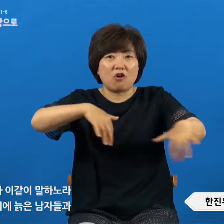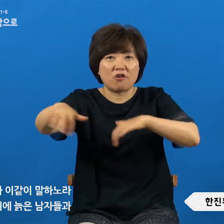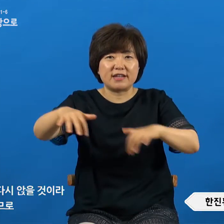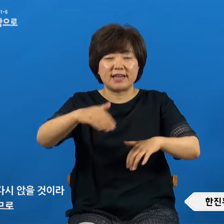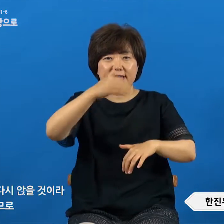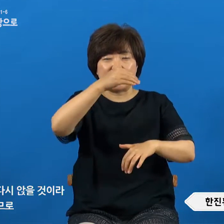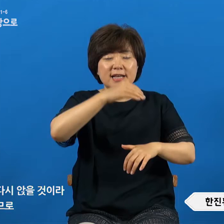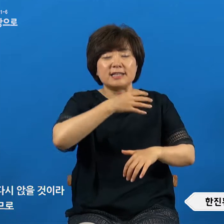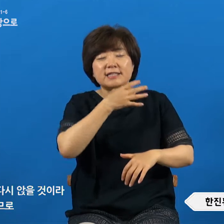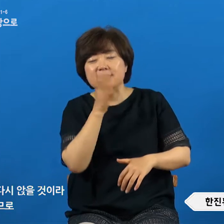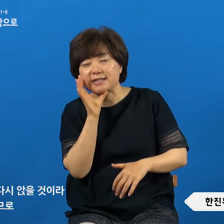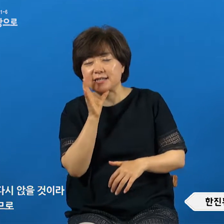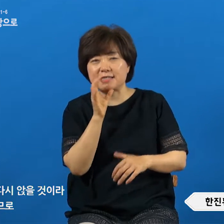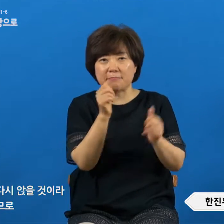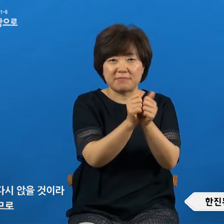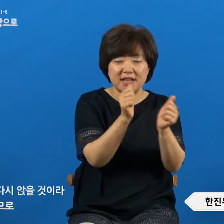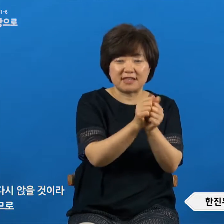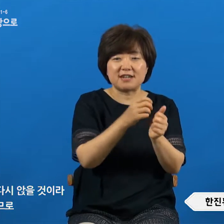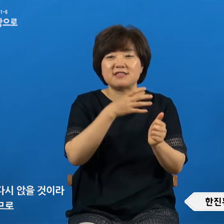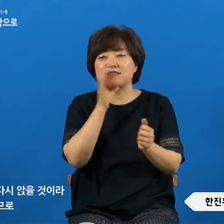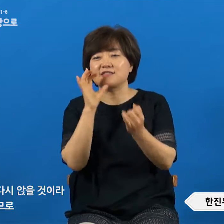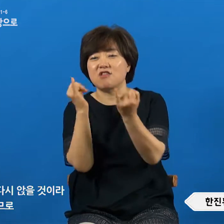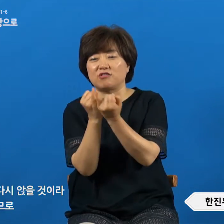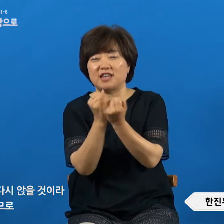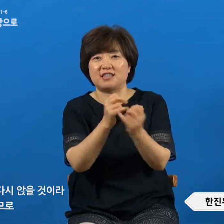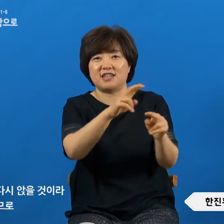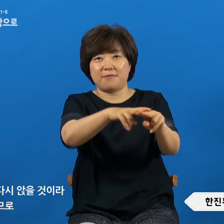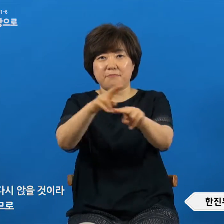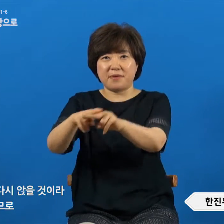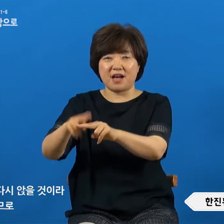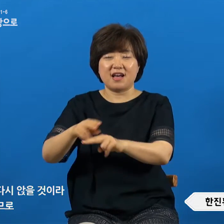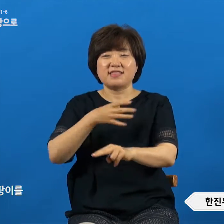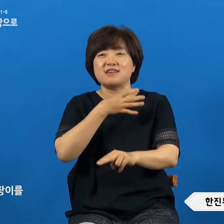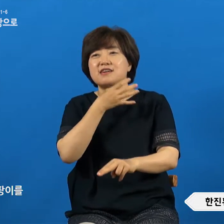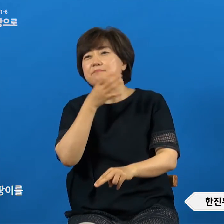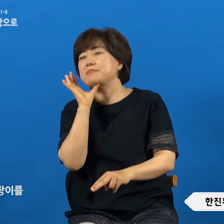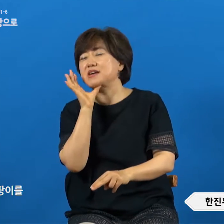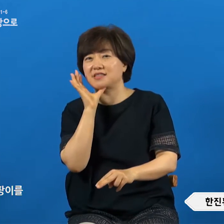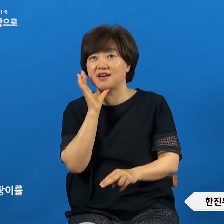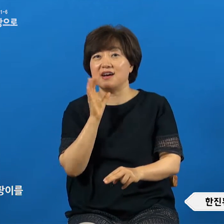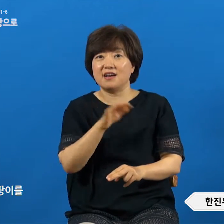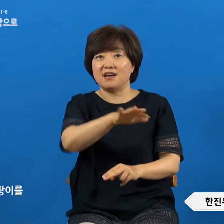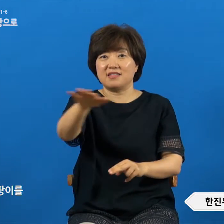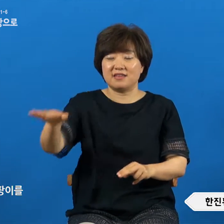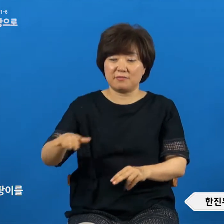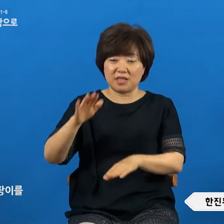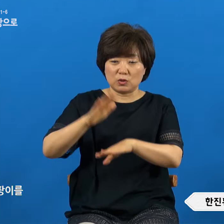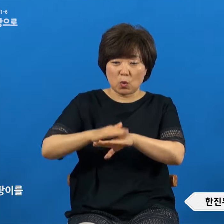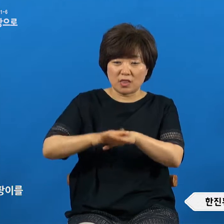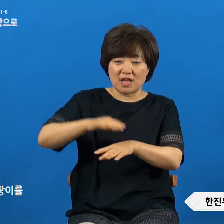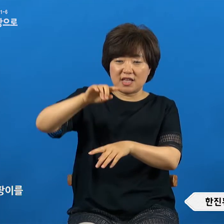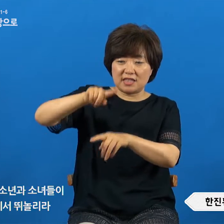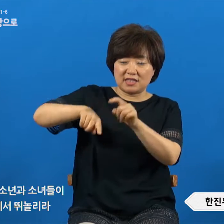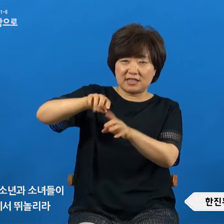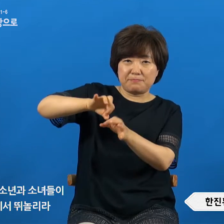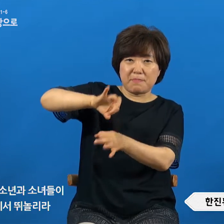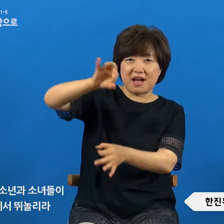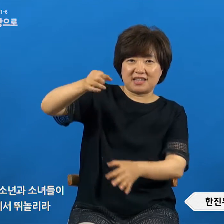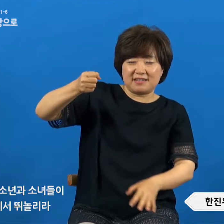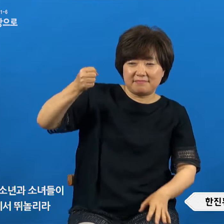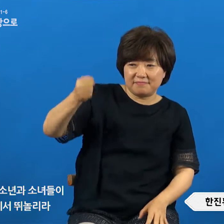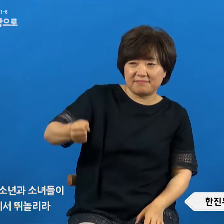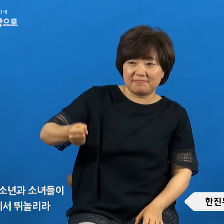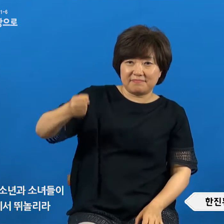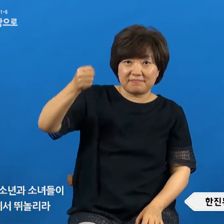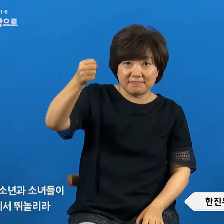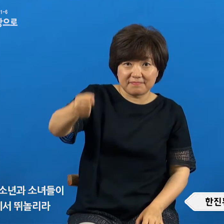늙은 남자들과 늙은 여자들이 다시 앉을 것이라. 다 나이가 많음으로 저마다 손에 지팡이를 잡을 것이요